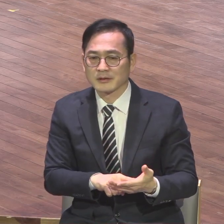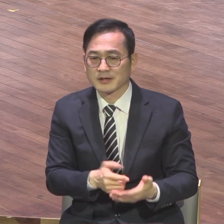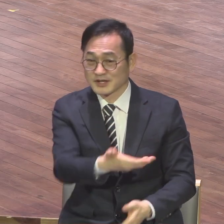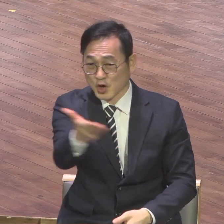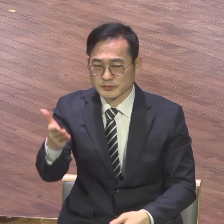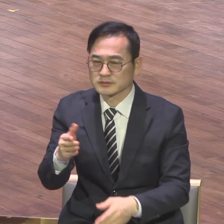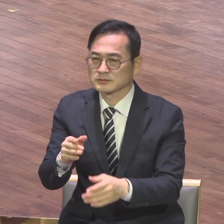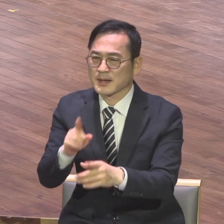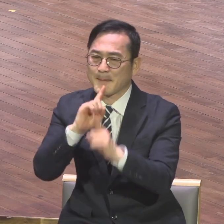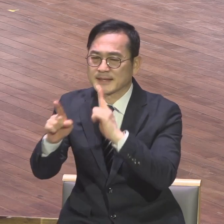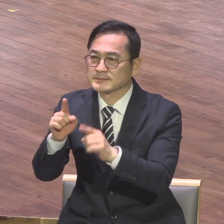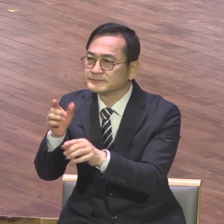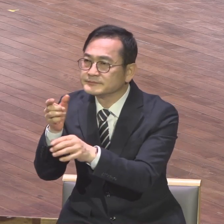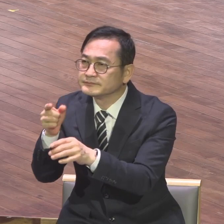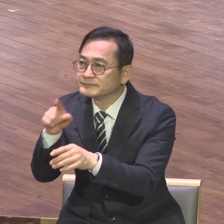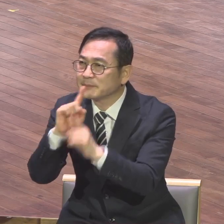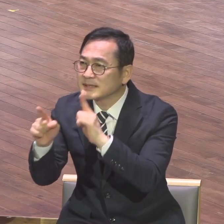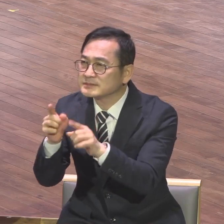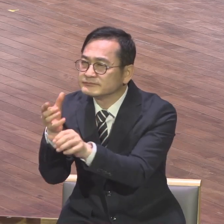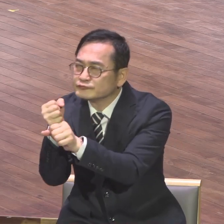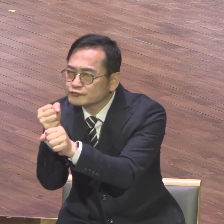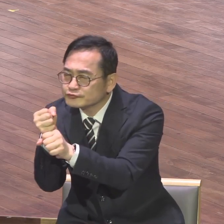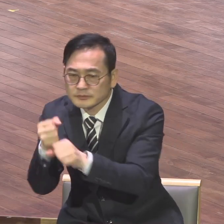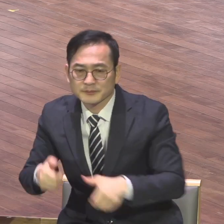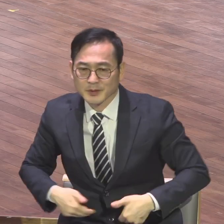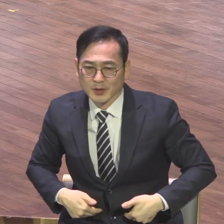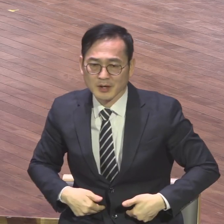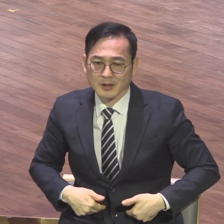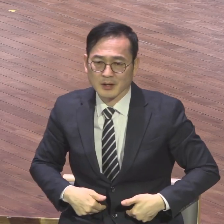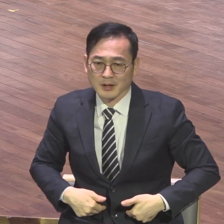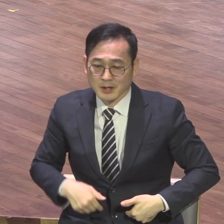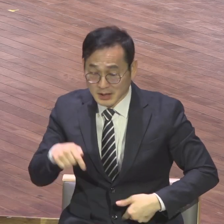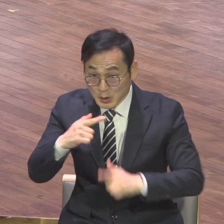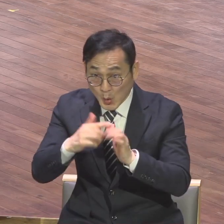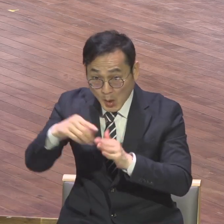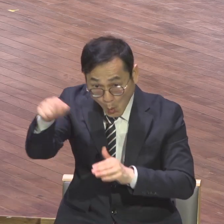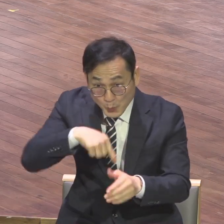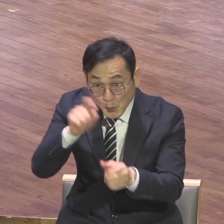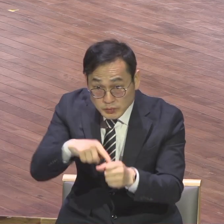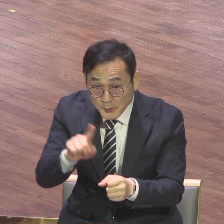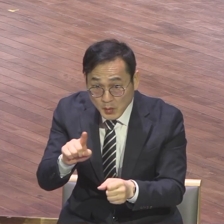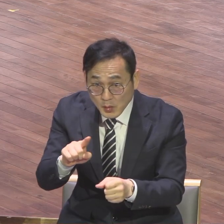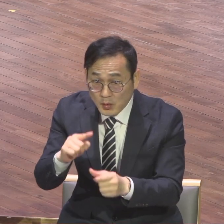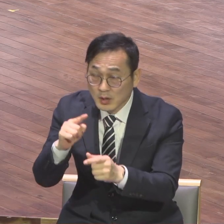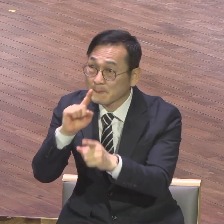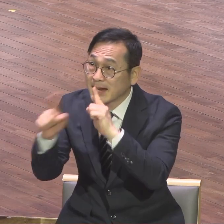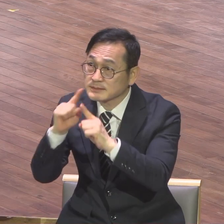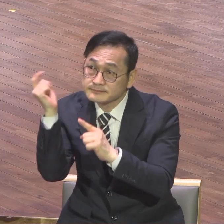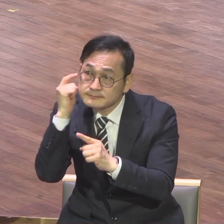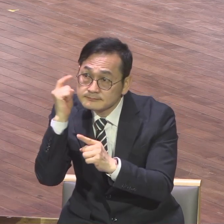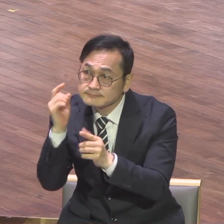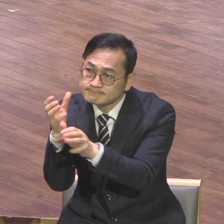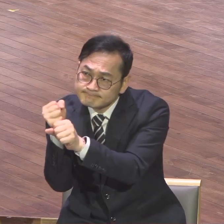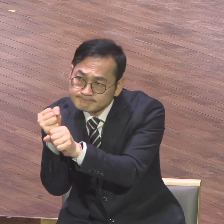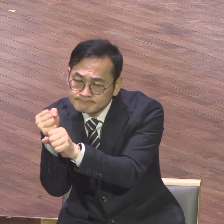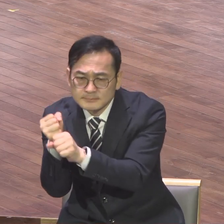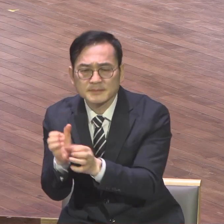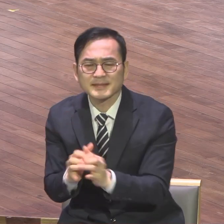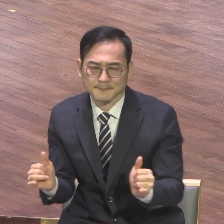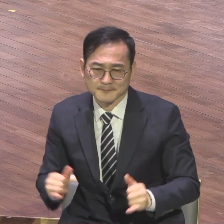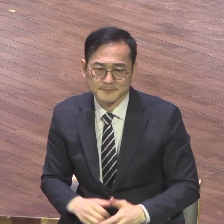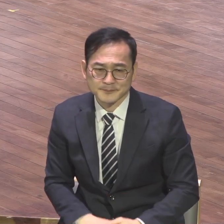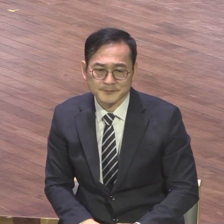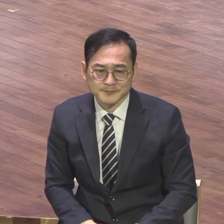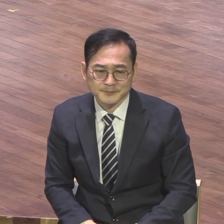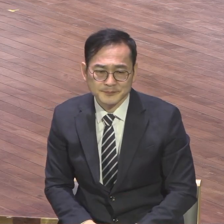바랍니다. 말씀을 잡아야 돼. 말씀 안 잡아 교회 나올 이유가 없어요. 말씀 잡고 성취되는 맛을 아는 사람이